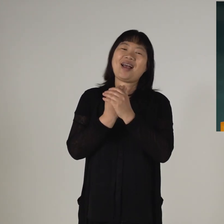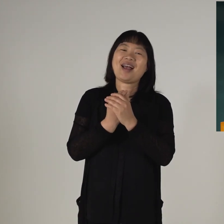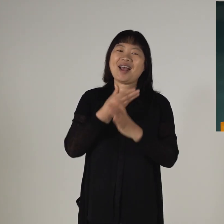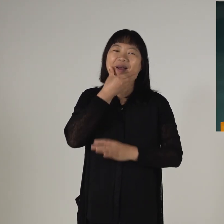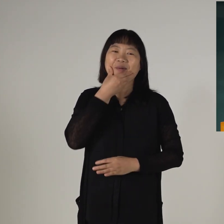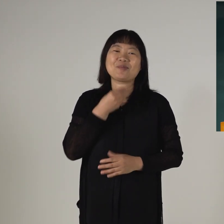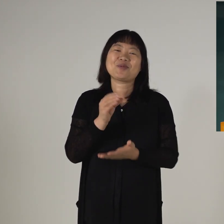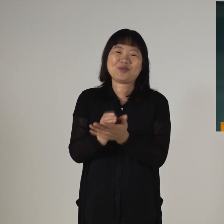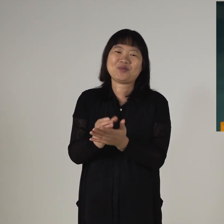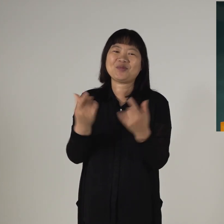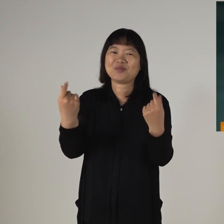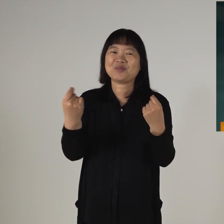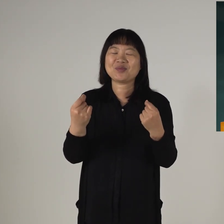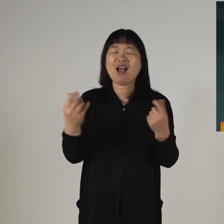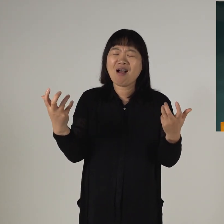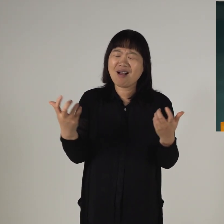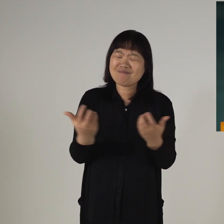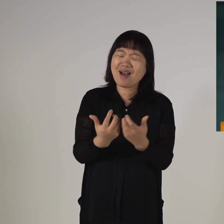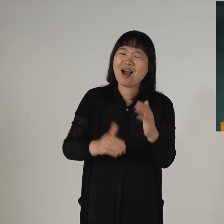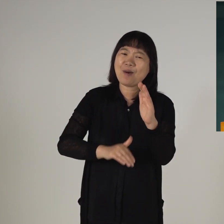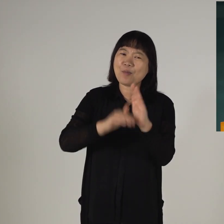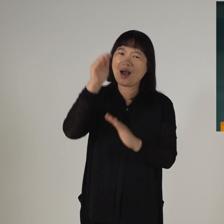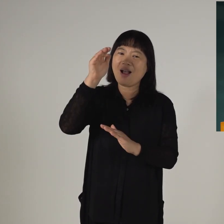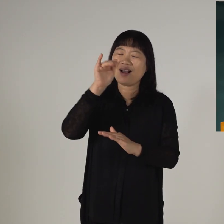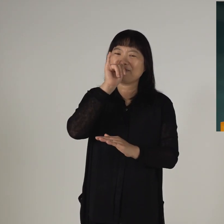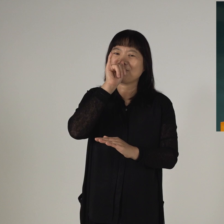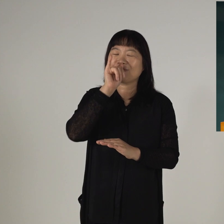완전한 행복의 잔이에요. 넘치는 잔이에요.